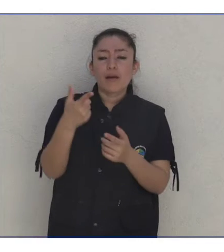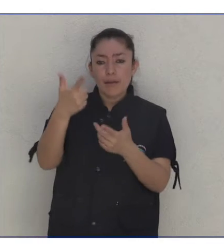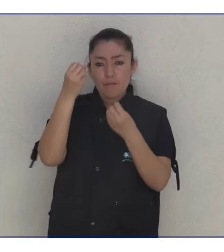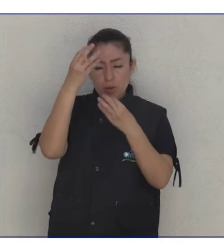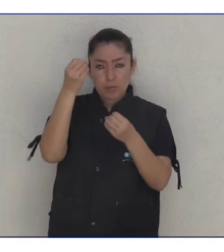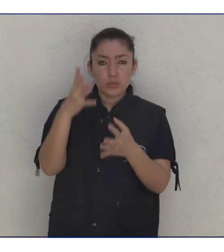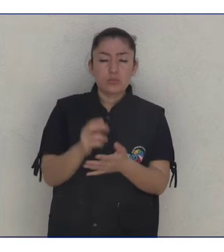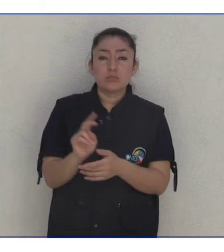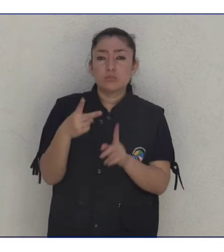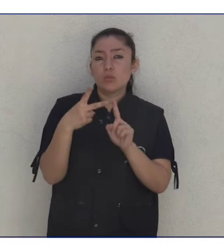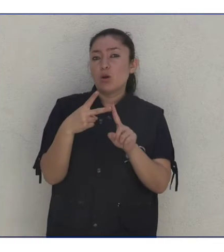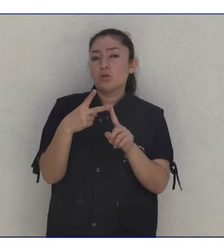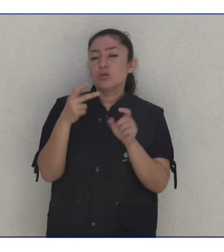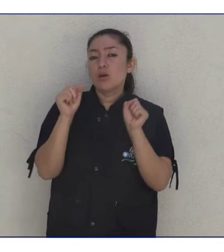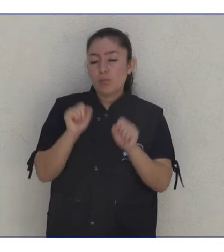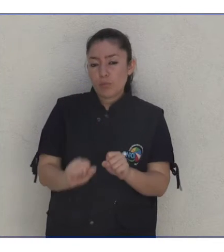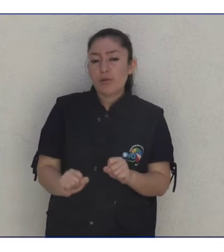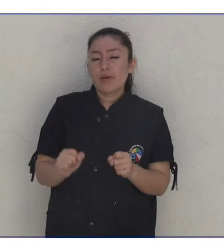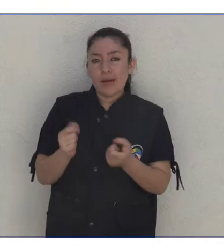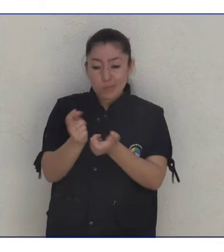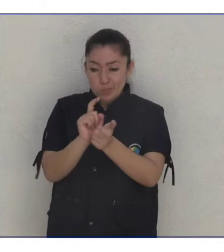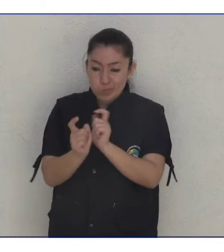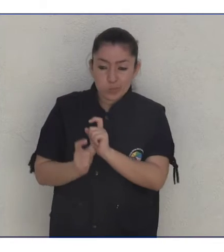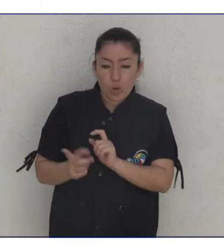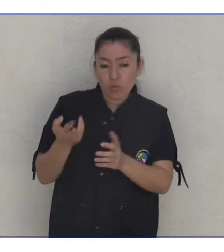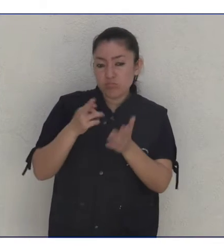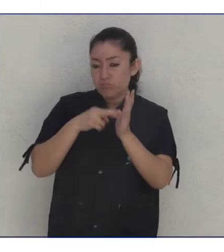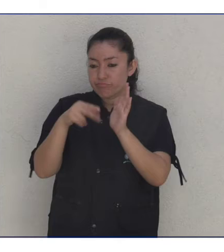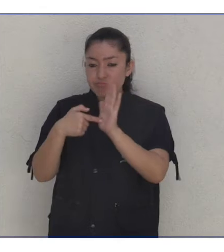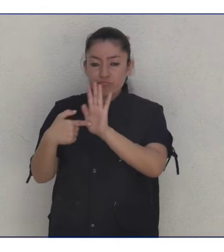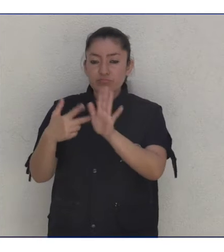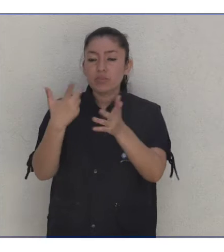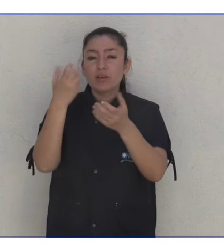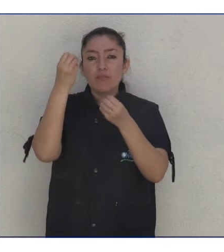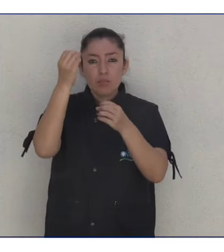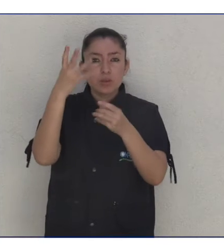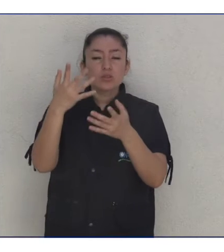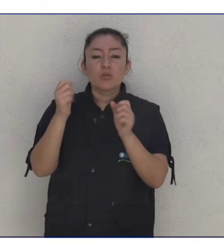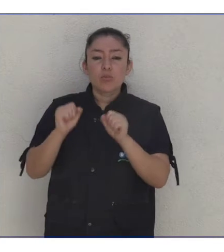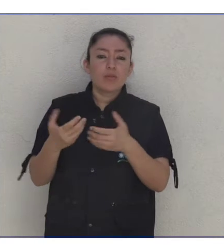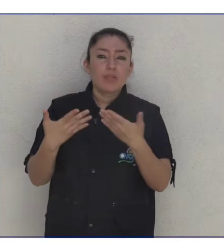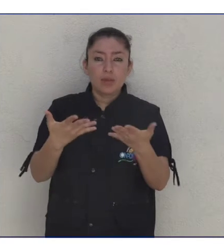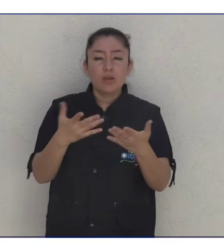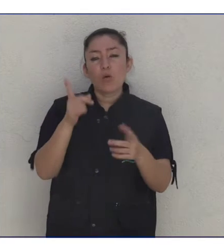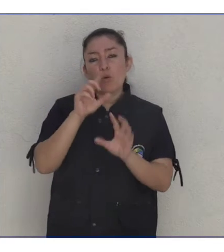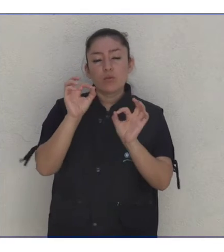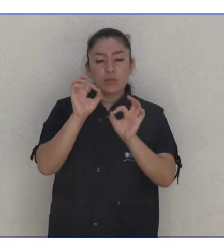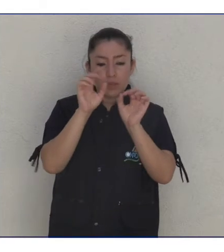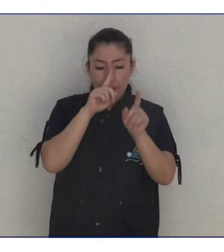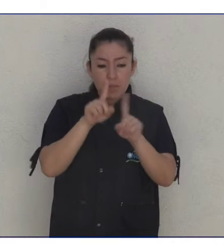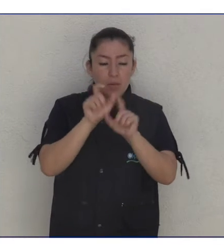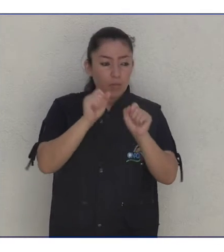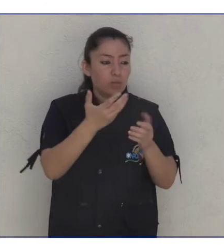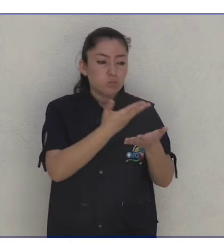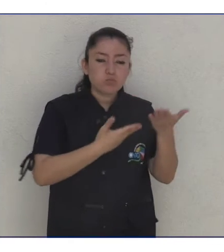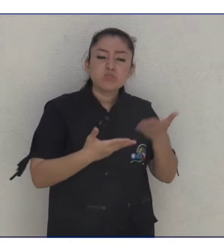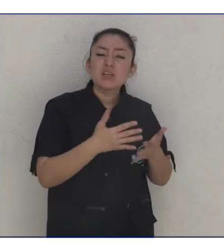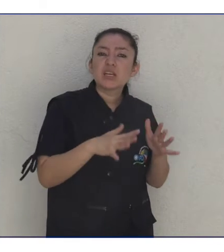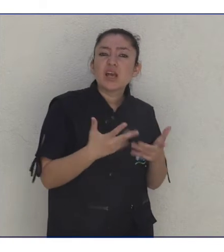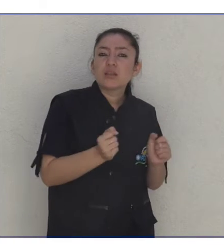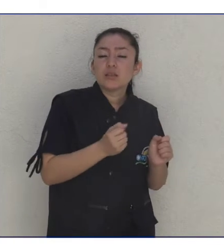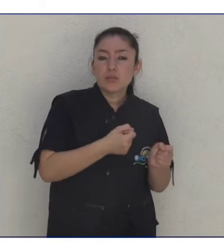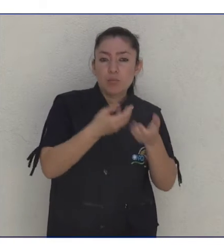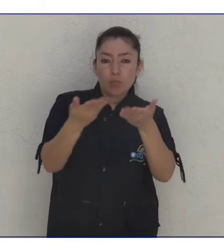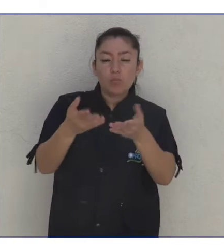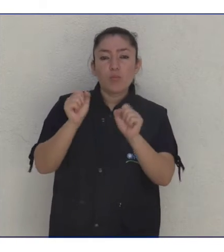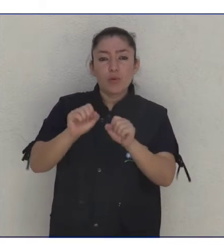2. Revocar o modificar las decisiones de la unidad de información y ordenar a la dependencia o entidad que permita al particular